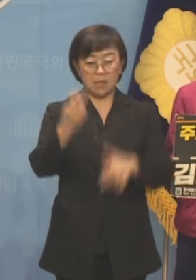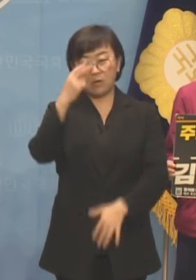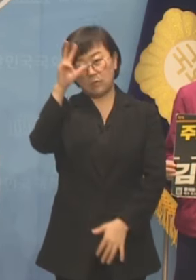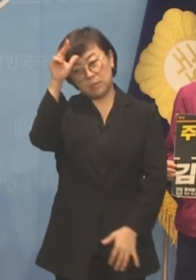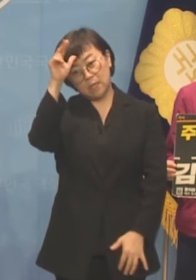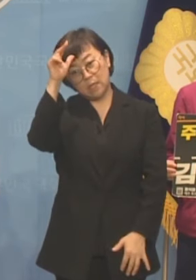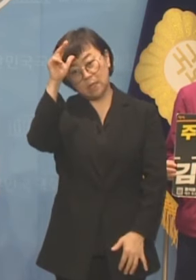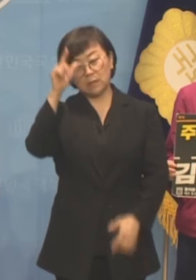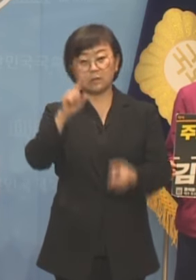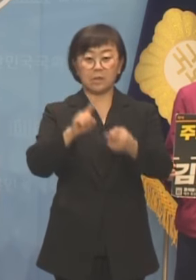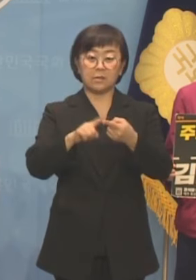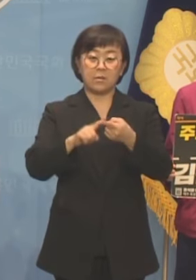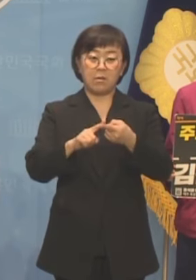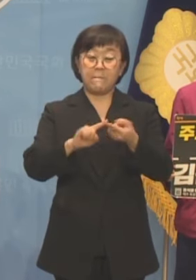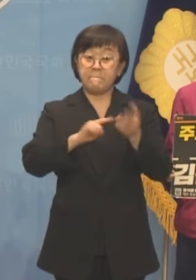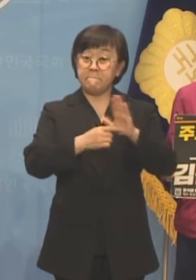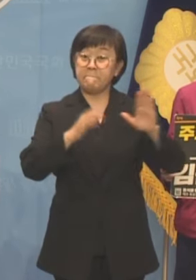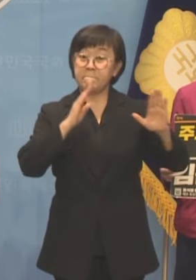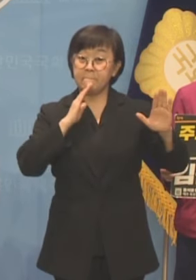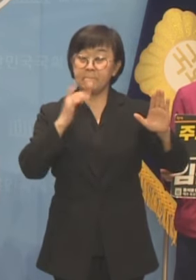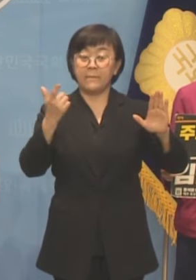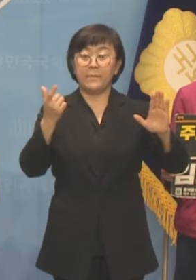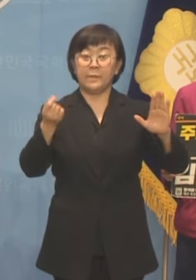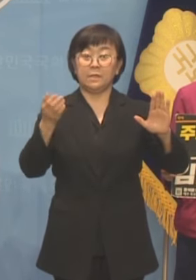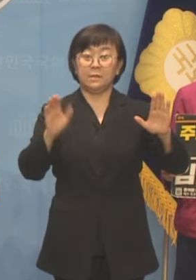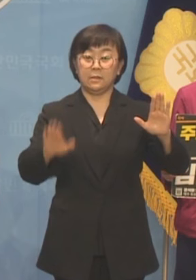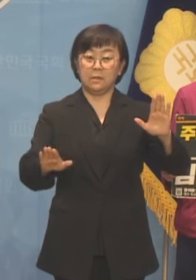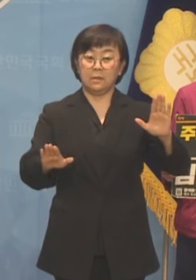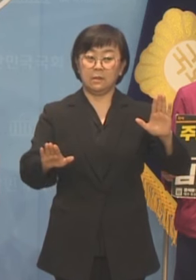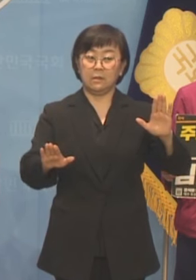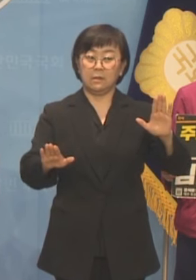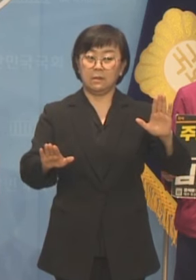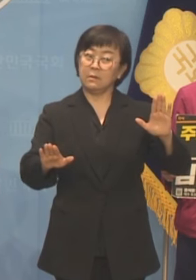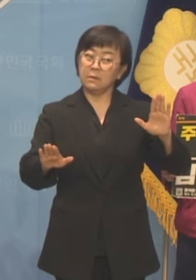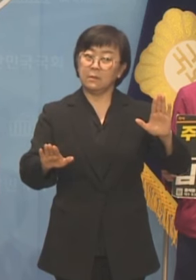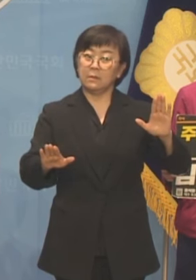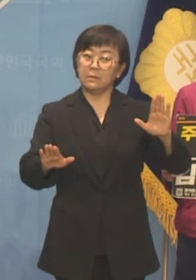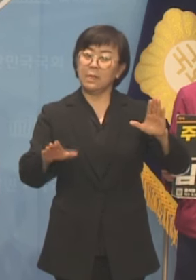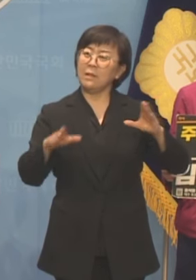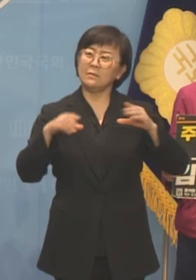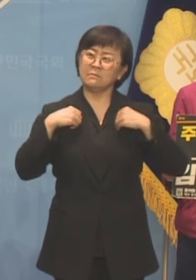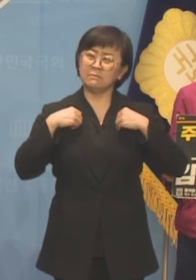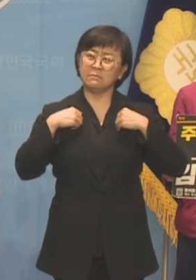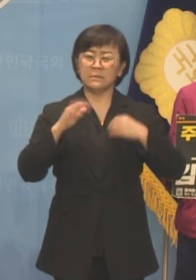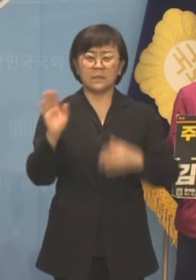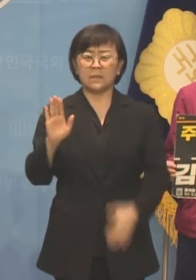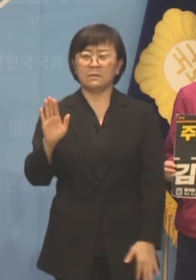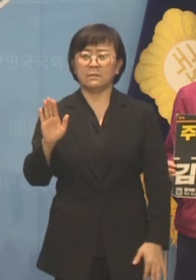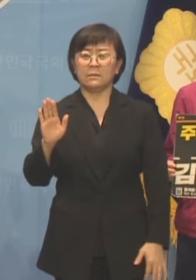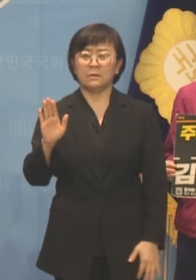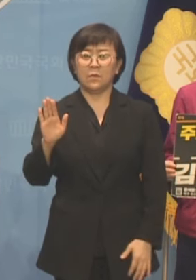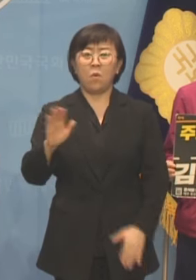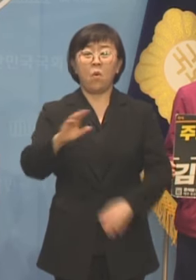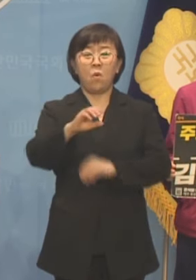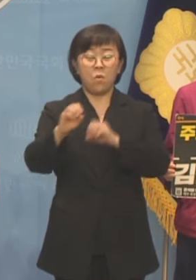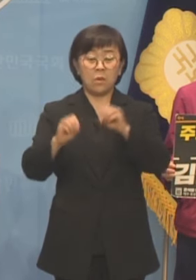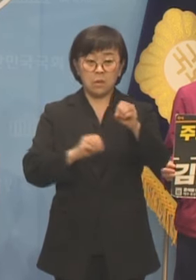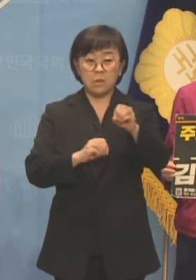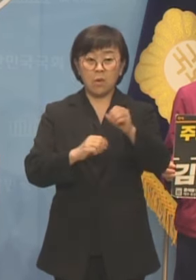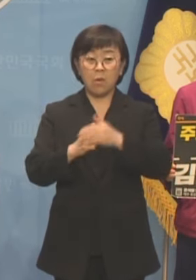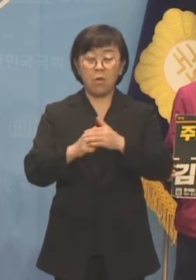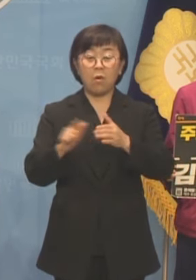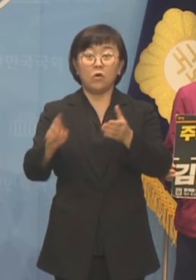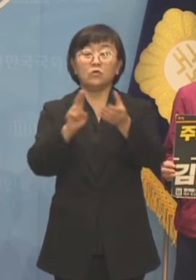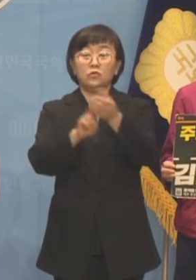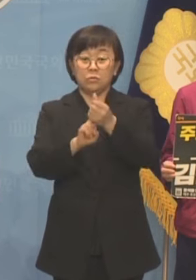검찰에서이 부분에 대해서 밝혀도 불구하고 전혀 뭐 밝 밝힐 의지도 없고 오히려